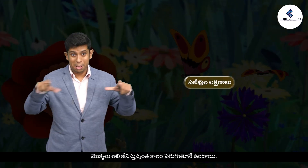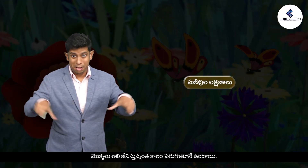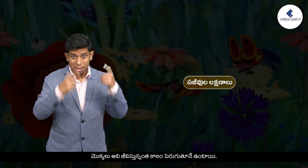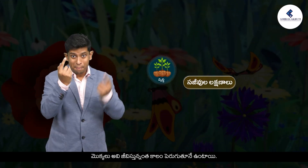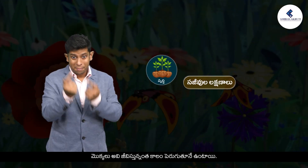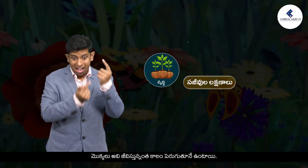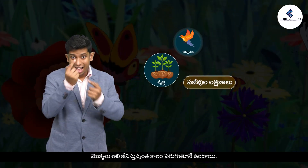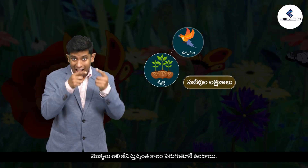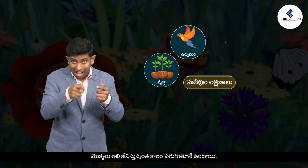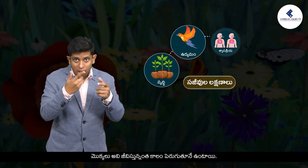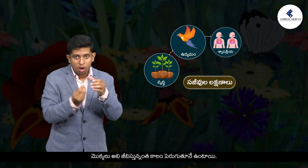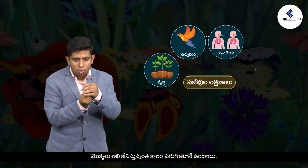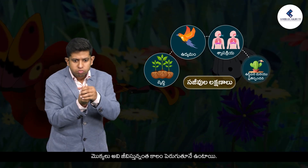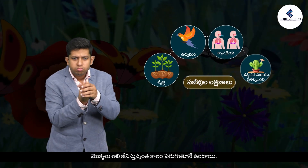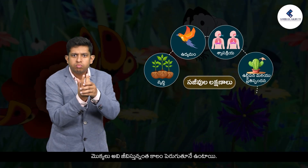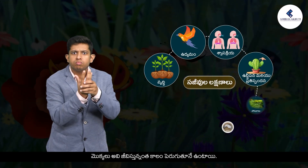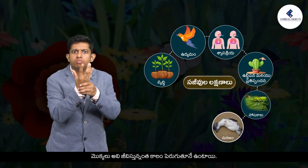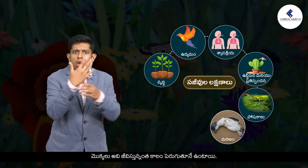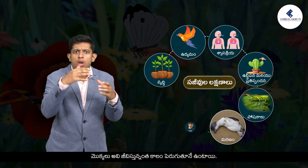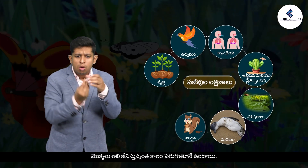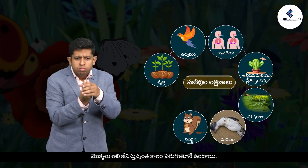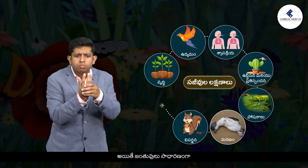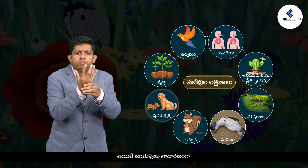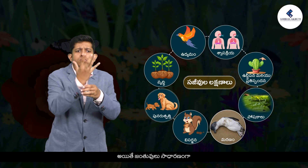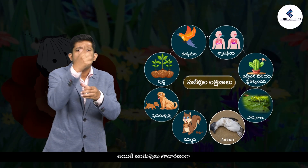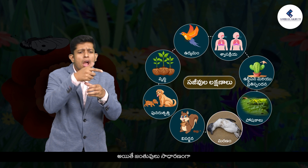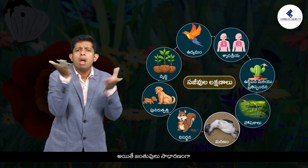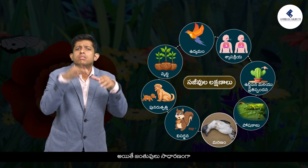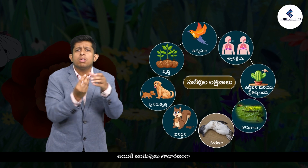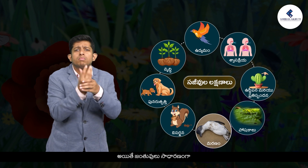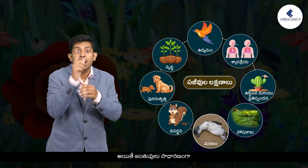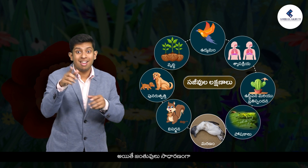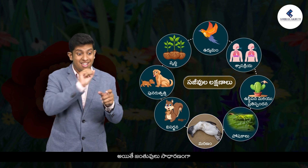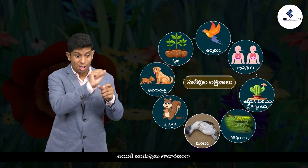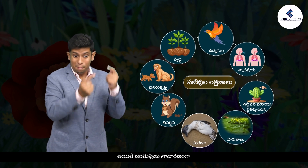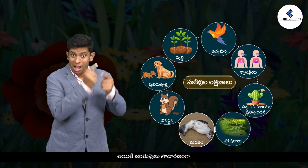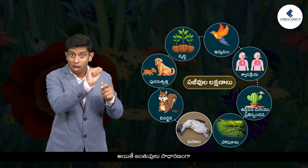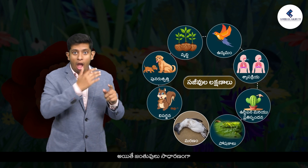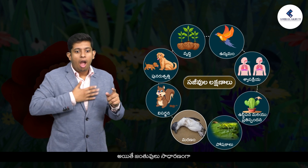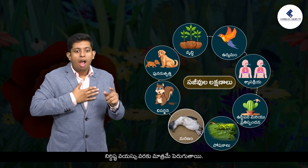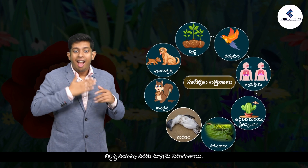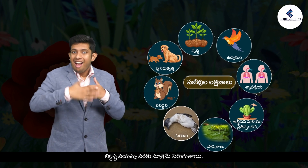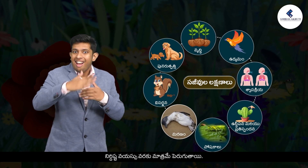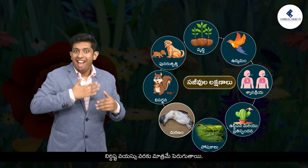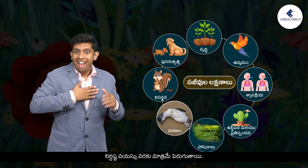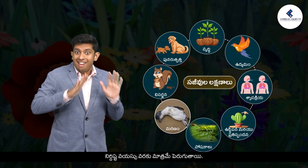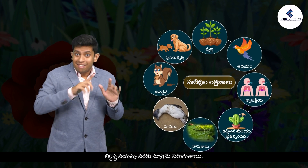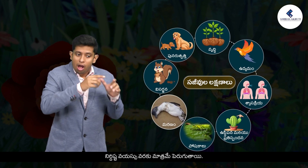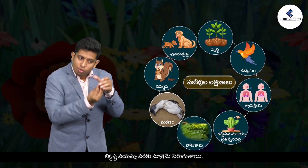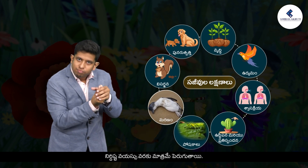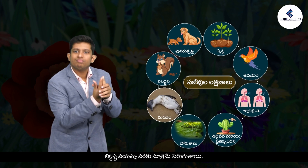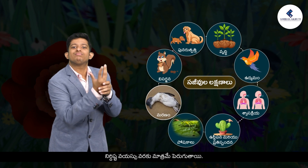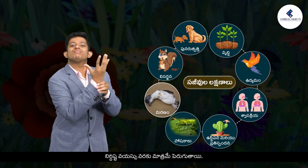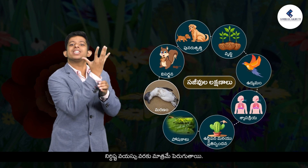మొక్కలు అవి జీవిస్తున్నంత కాలం పెరుగుతూనే ఉంటాయి. అయితే జంతువులు సాధారణంగా నిర్దిష్ట వయసు